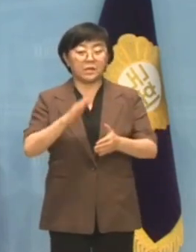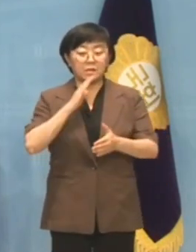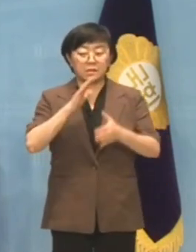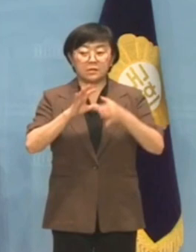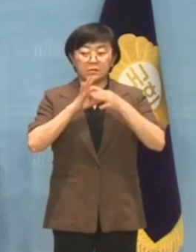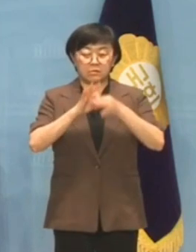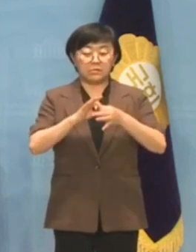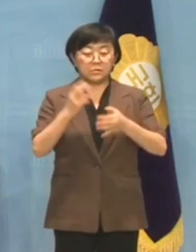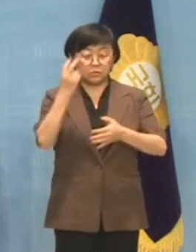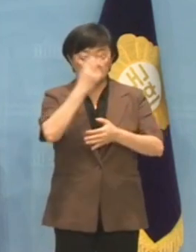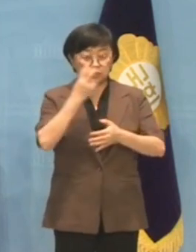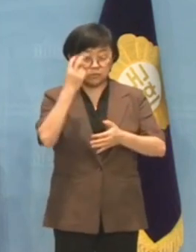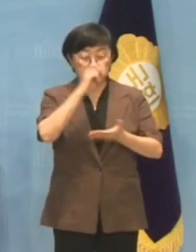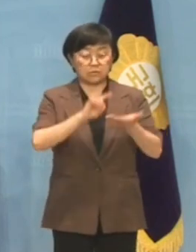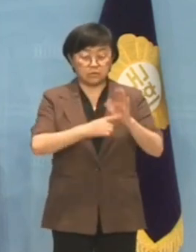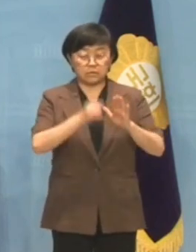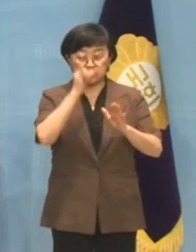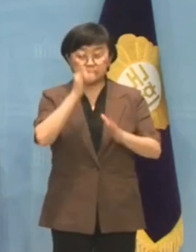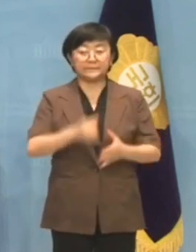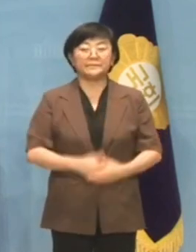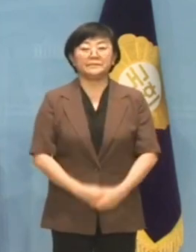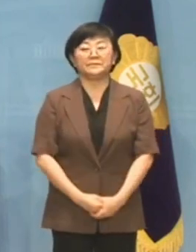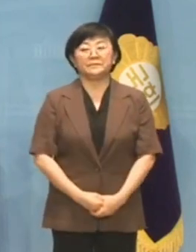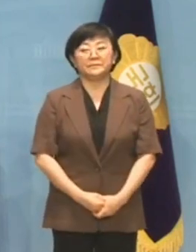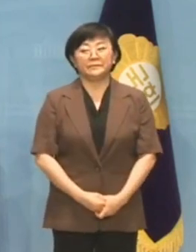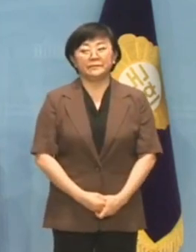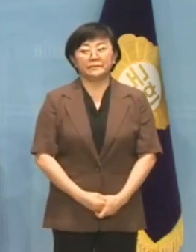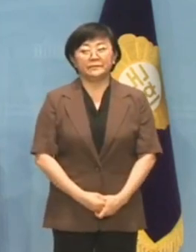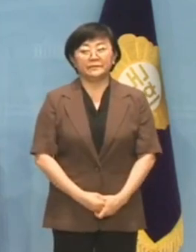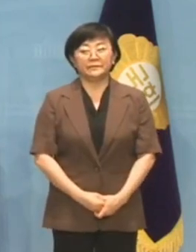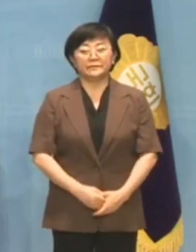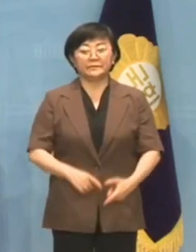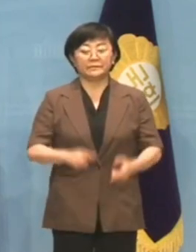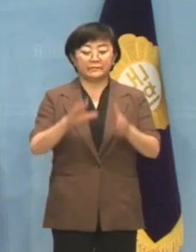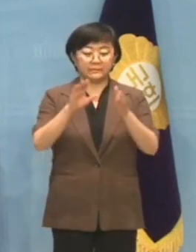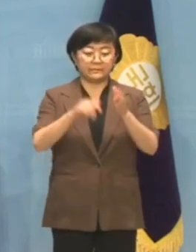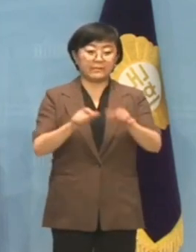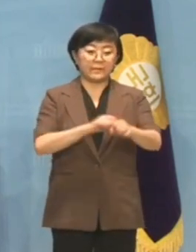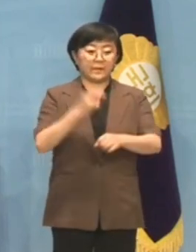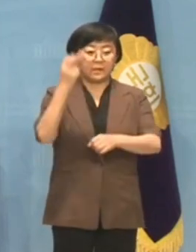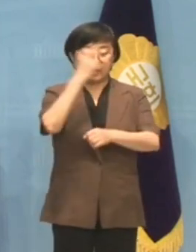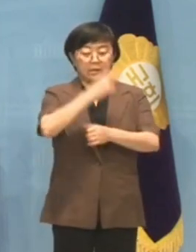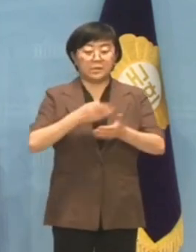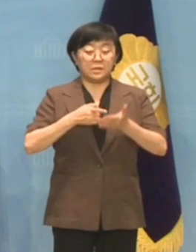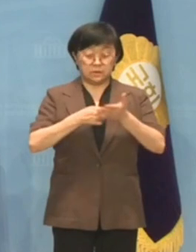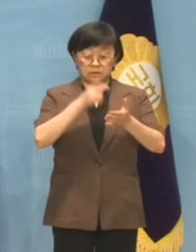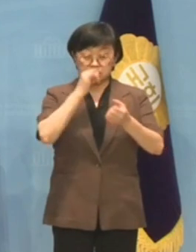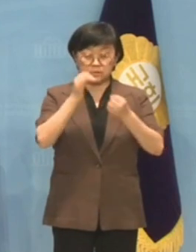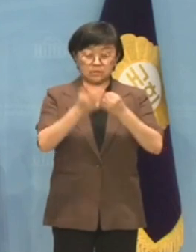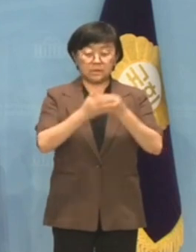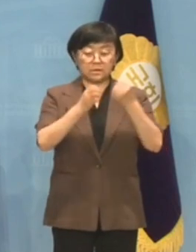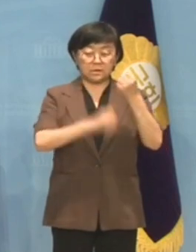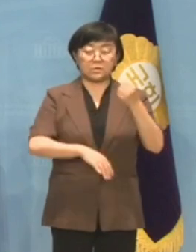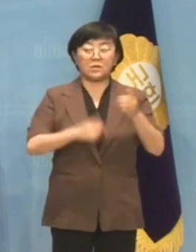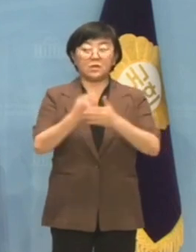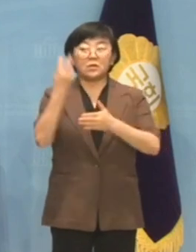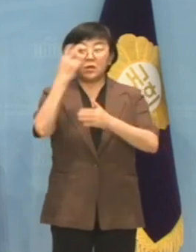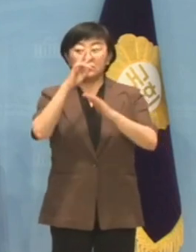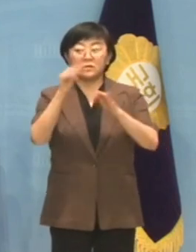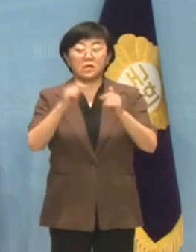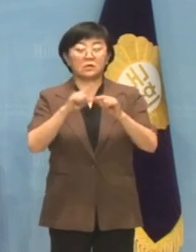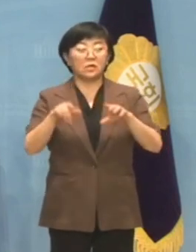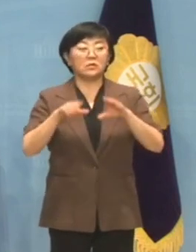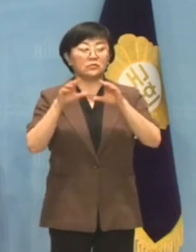사실관계가 수사로 밝혀지고 있습니까? 이 시점에 특검을 강행한다면 기존의 검찰